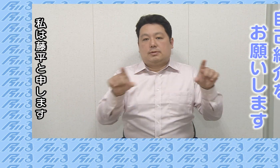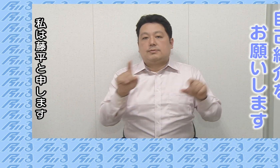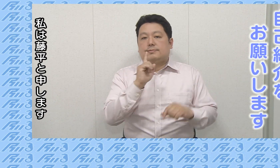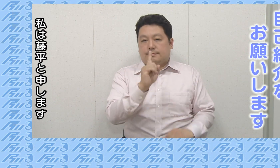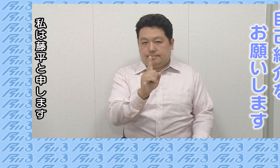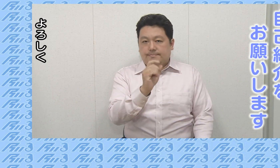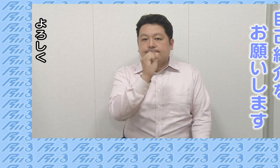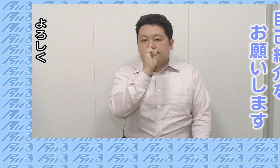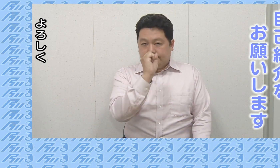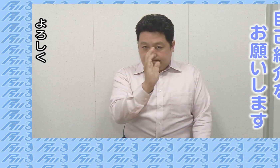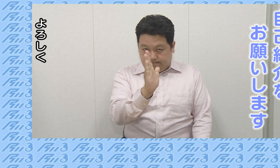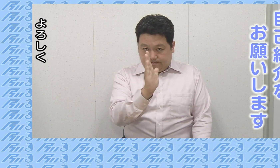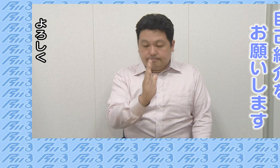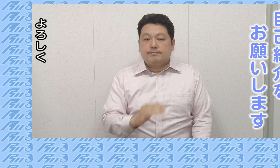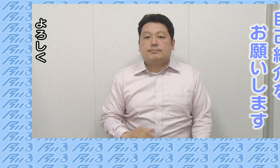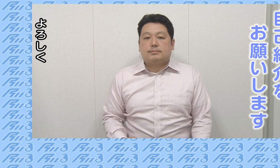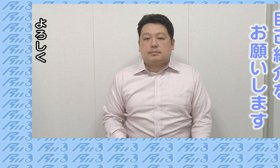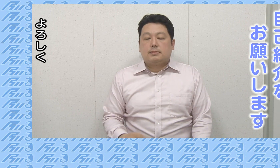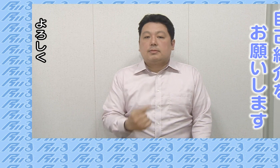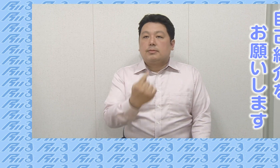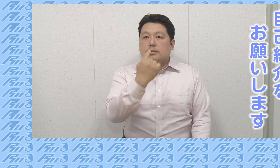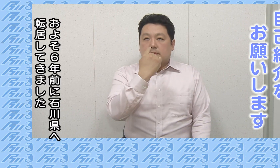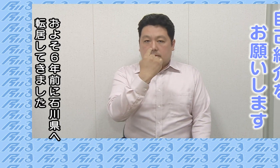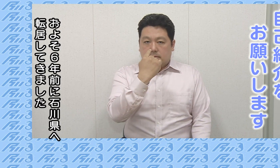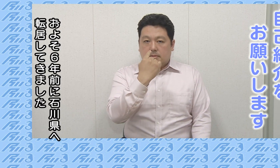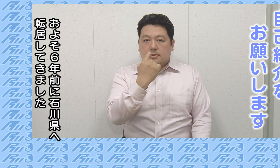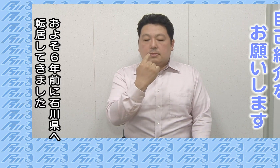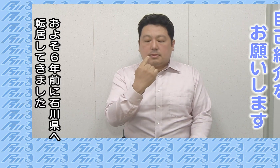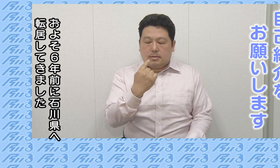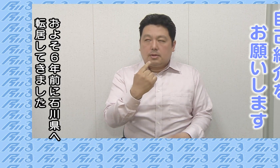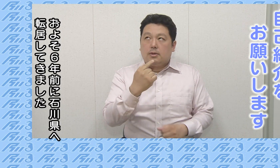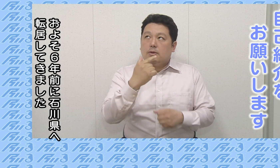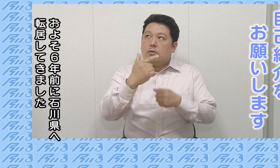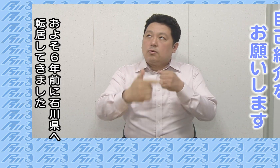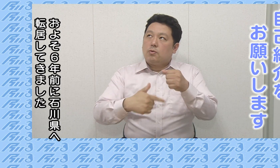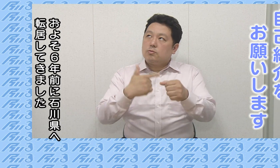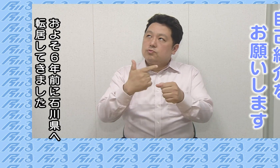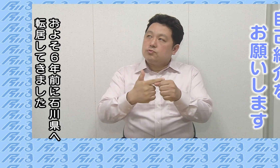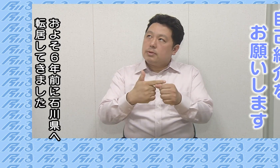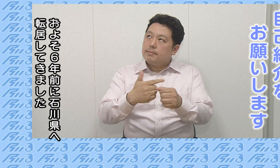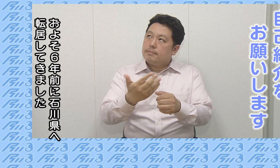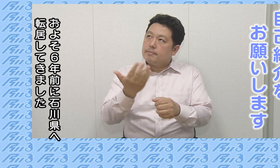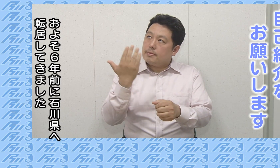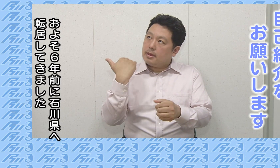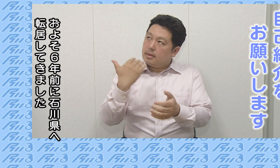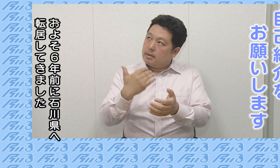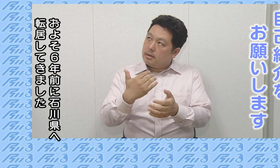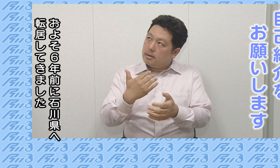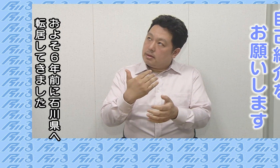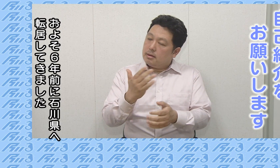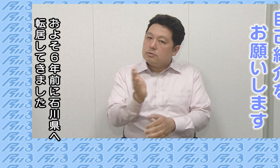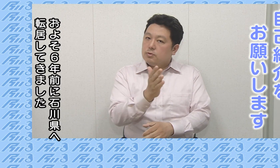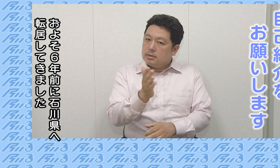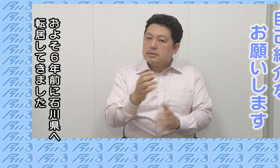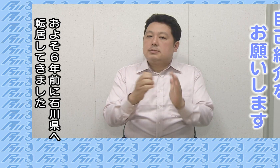私は藤平と申します。よろしくお願いします。およそ6年前に